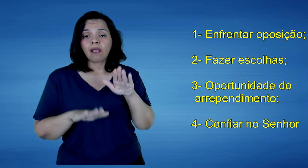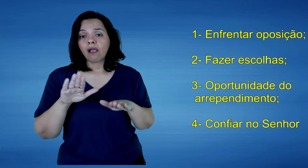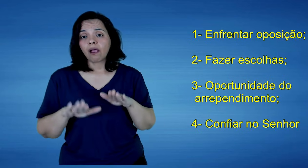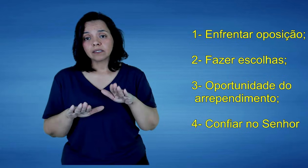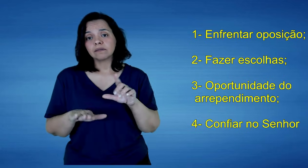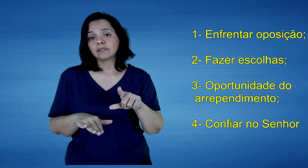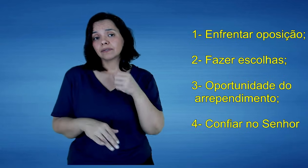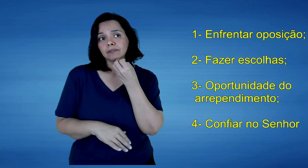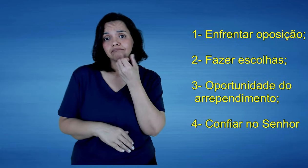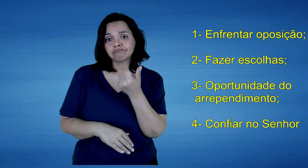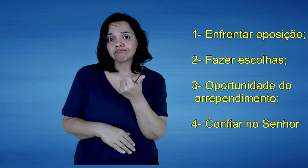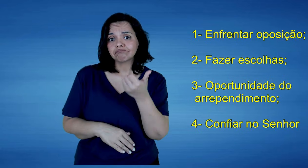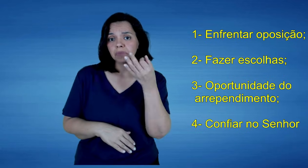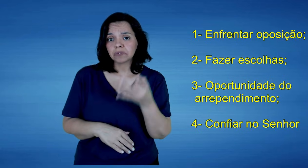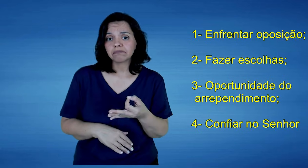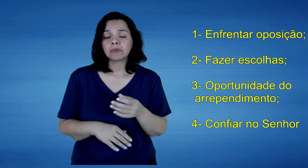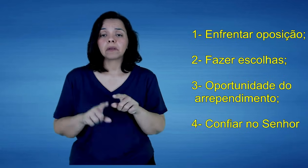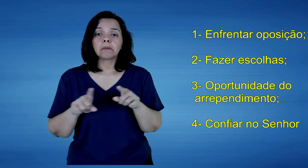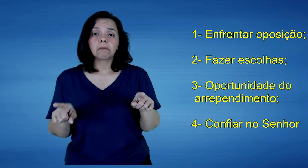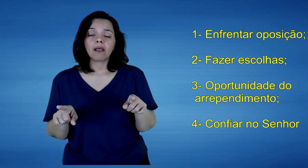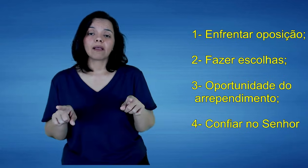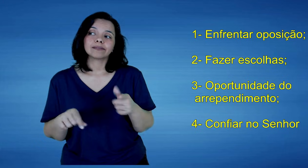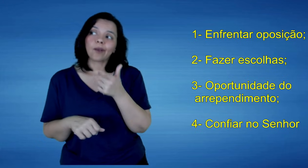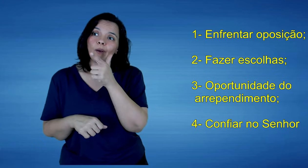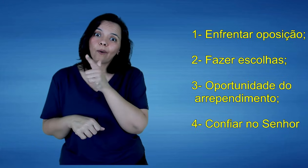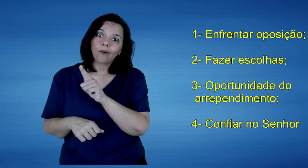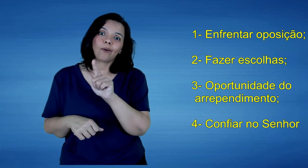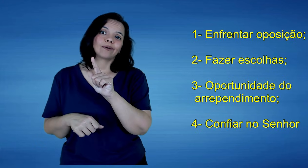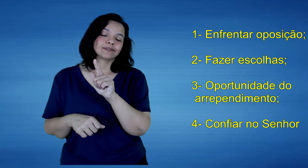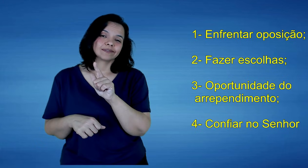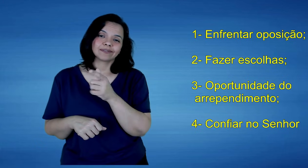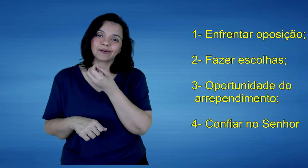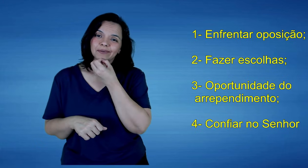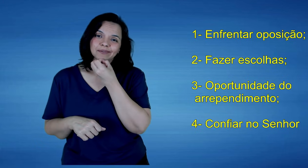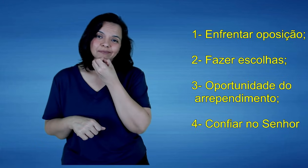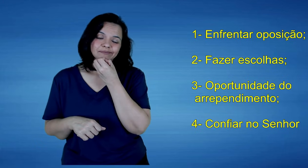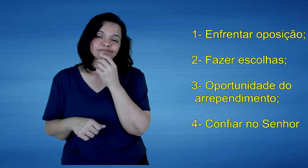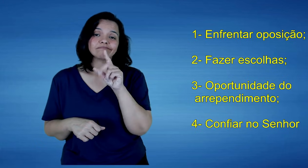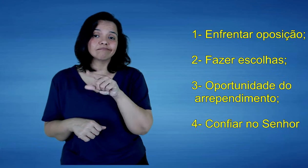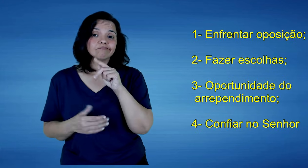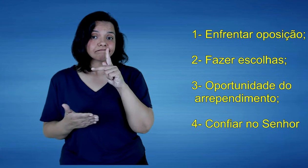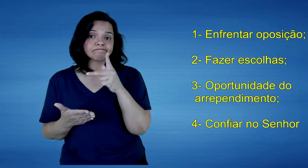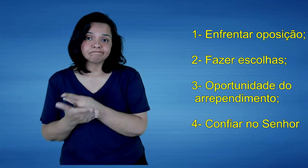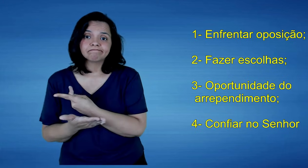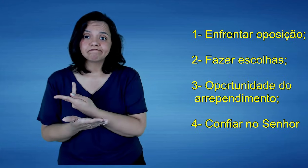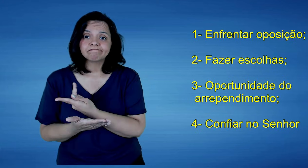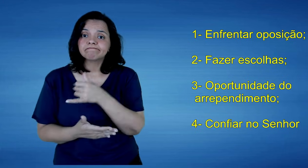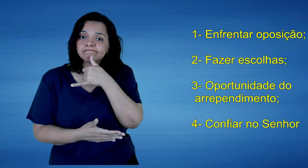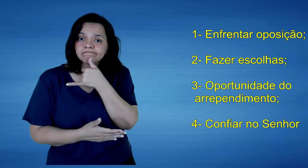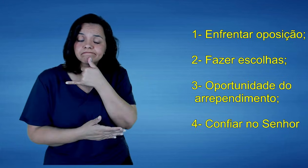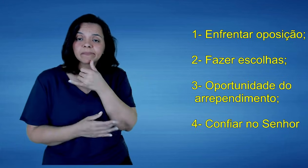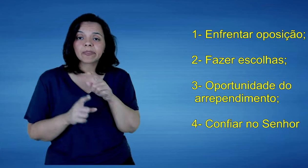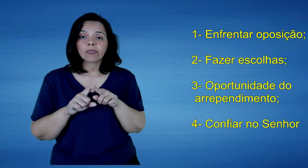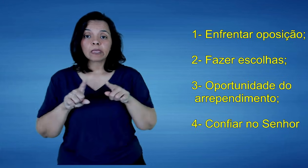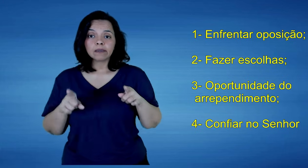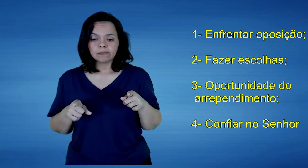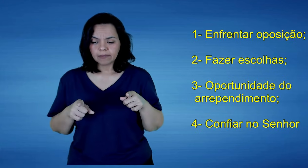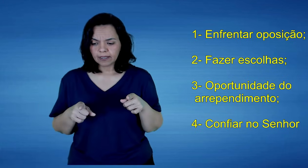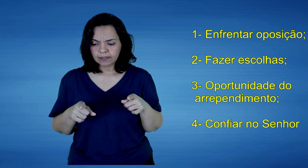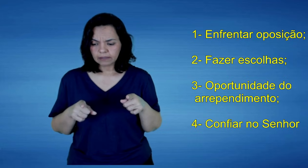muitas escolhas aí para ser feitas. Às vezes são escolhas boas, às vezes não. E às vezes escolhemos isso